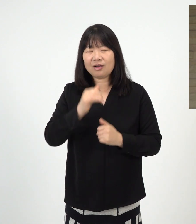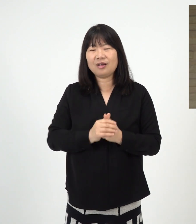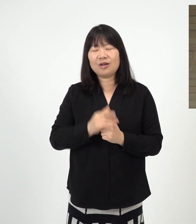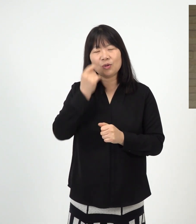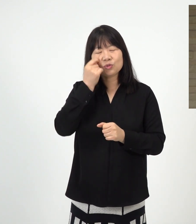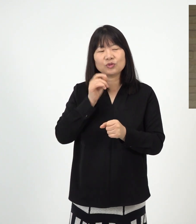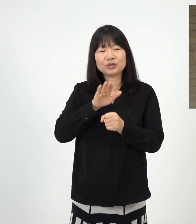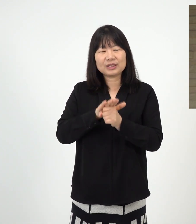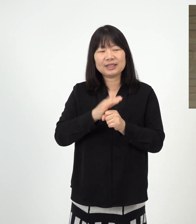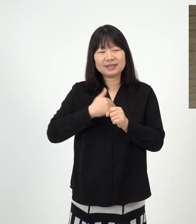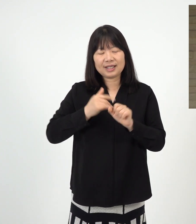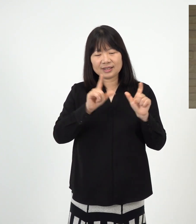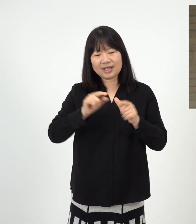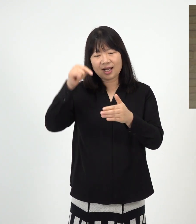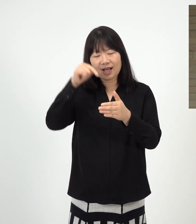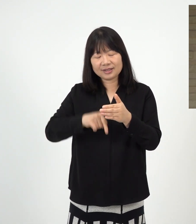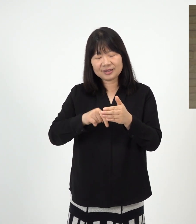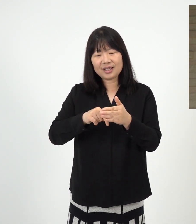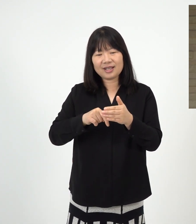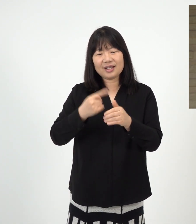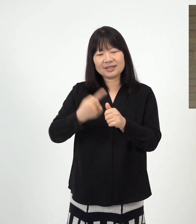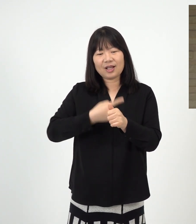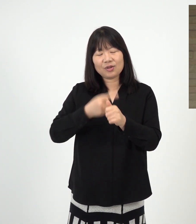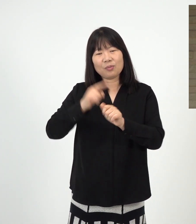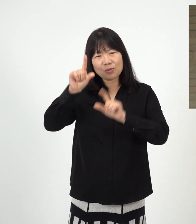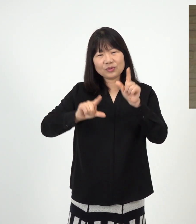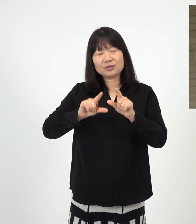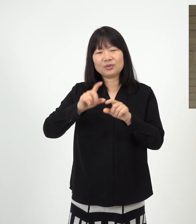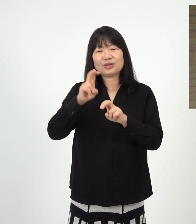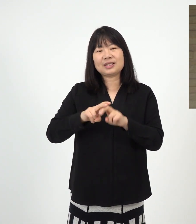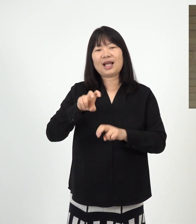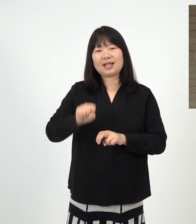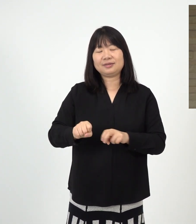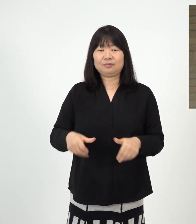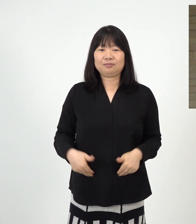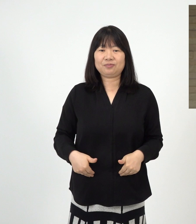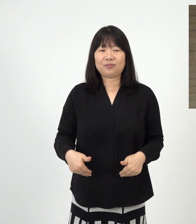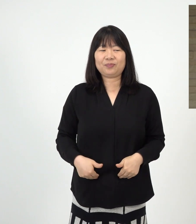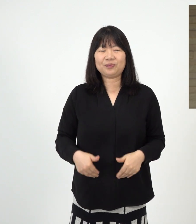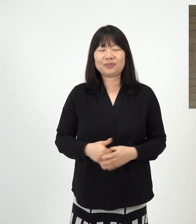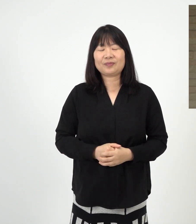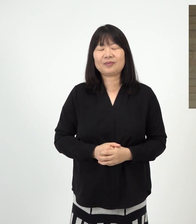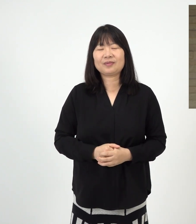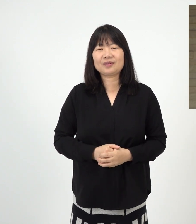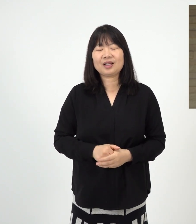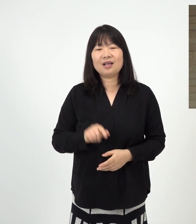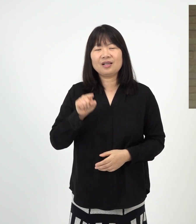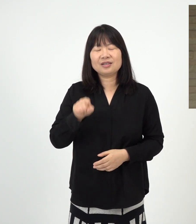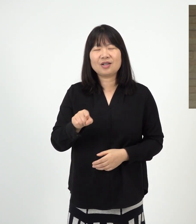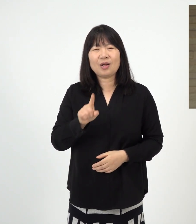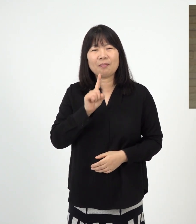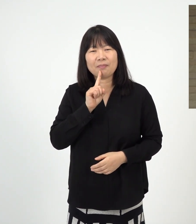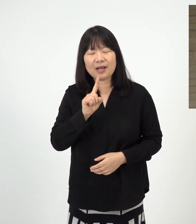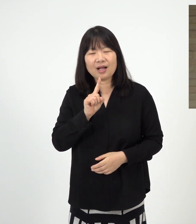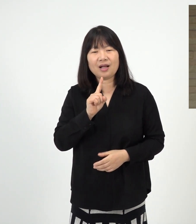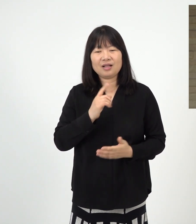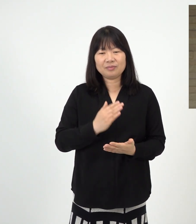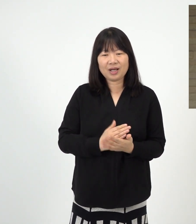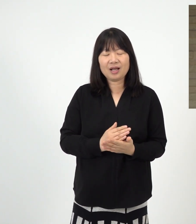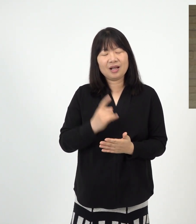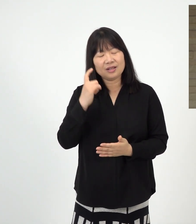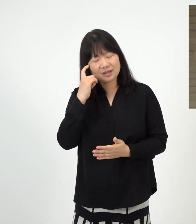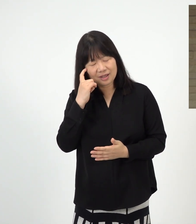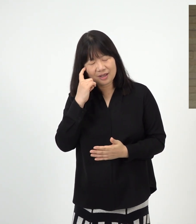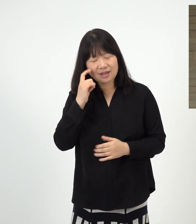긍휼은 내 삶의 본성으로 자리 잡아야 돼요. 이걸 말까 이런 고민